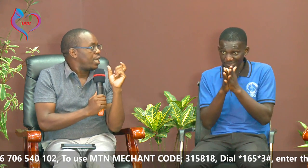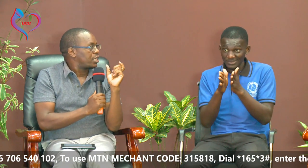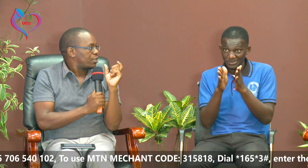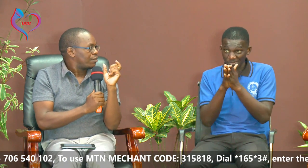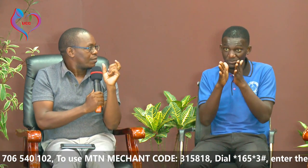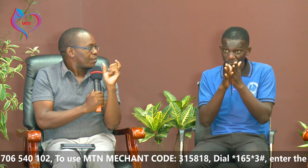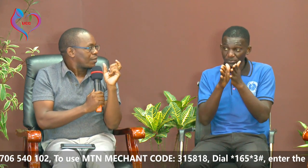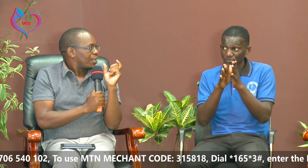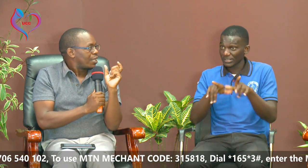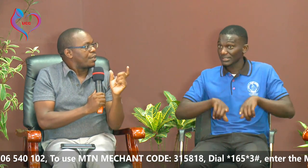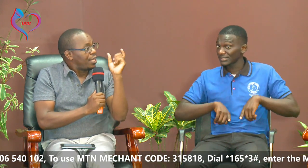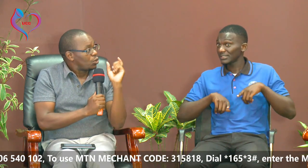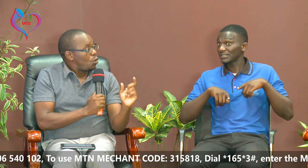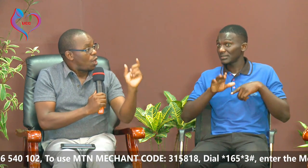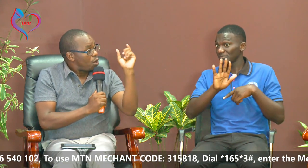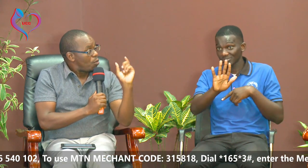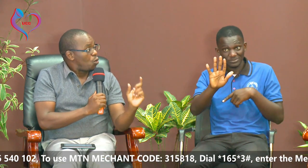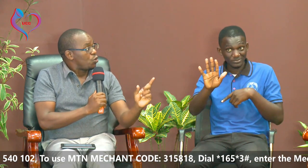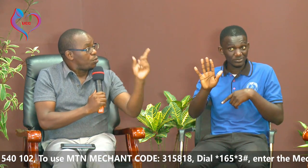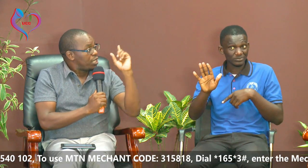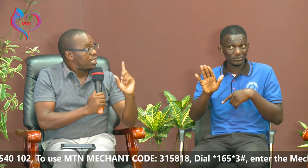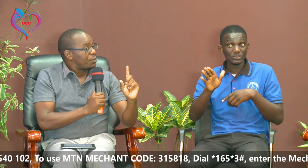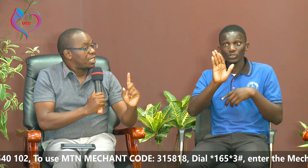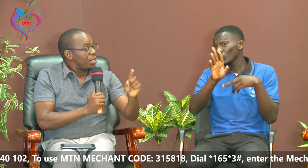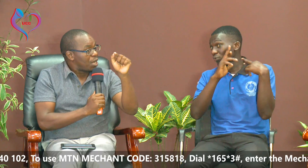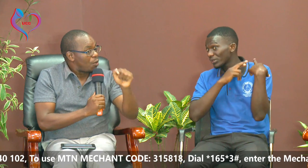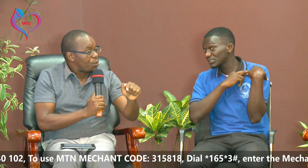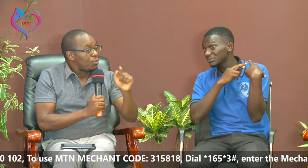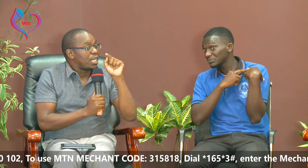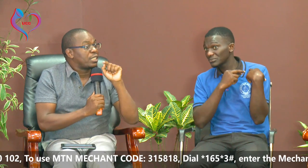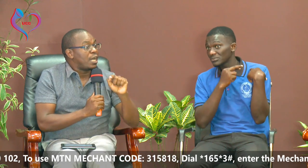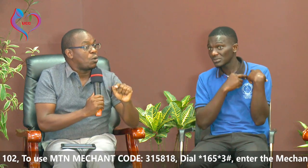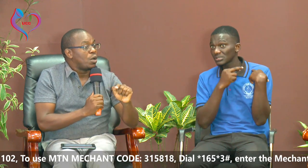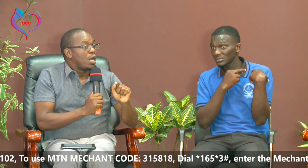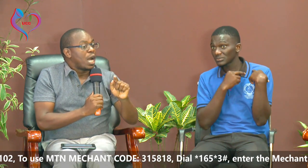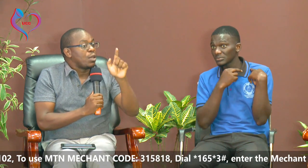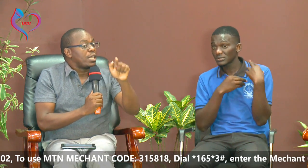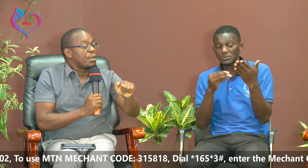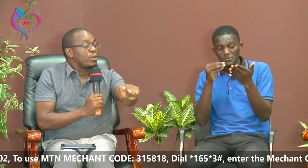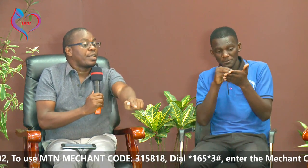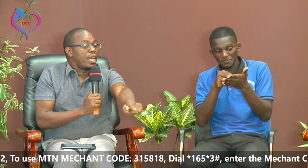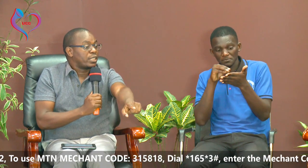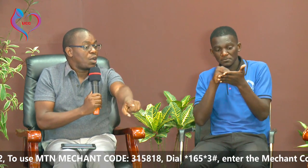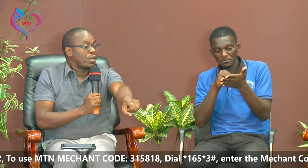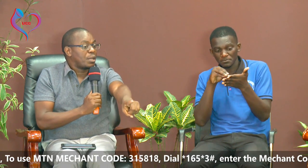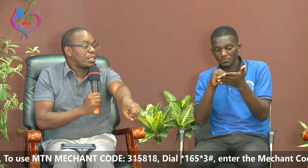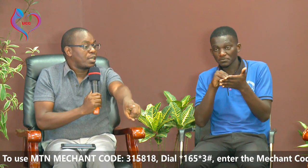kadashi kadashi go kakola go ino buyinza biche biri wawo buli abuli ajjawo ayogera biri mu kadashi ako atabiteka